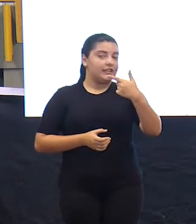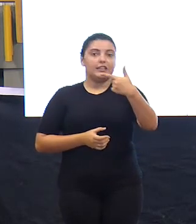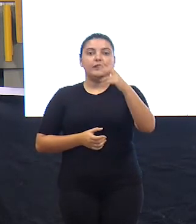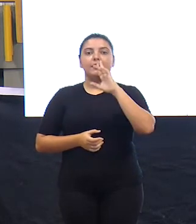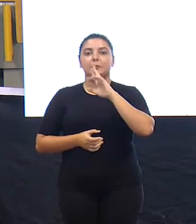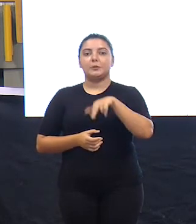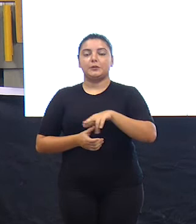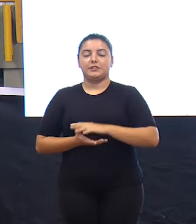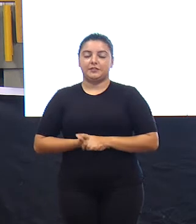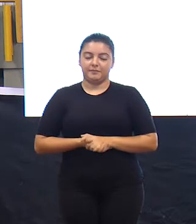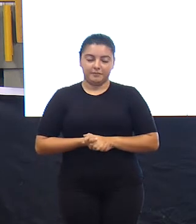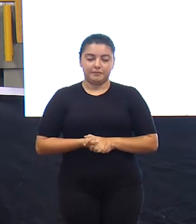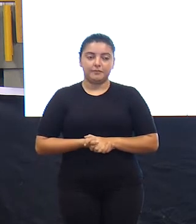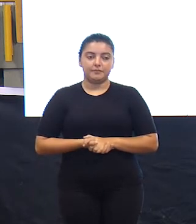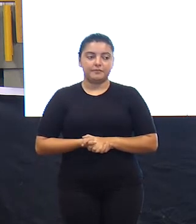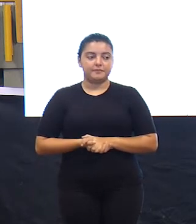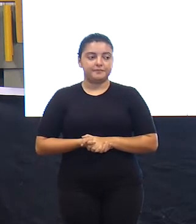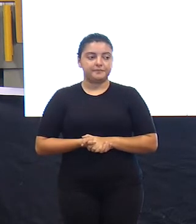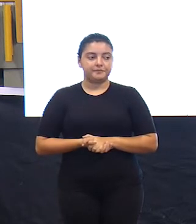42.